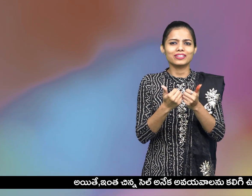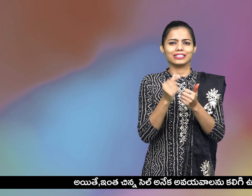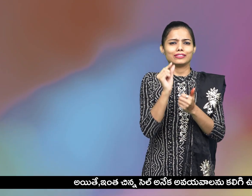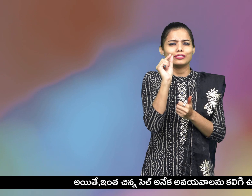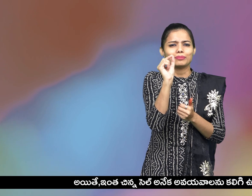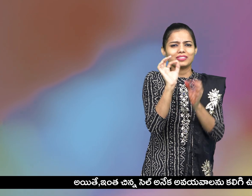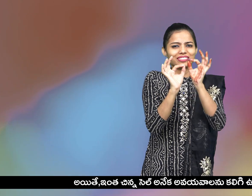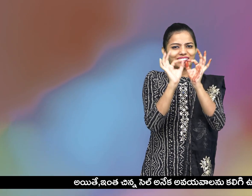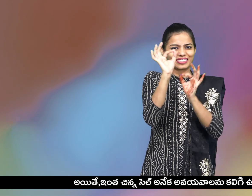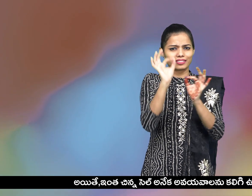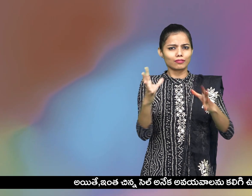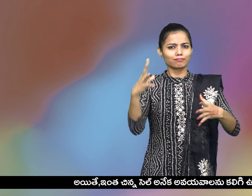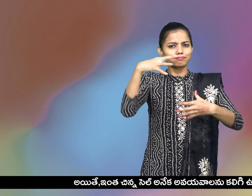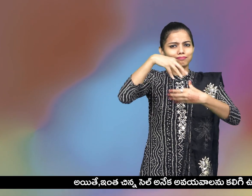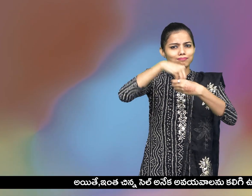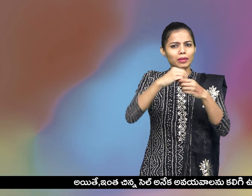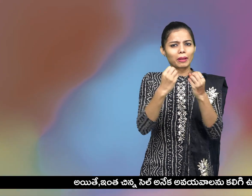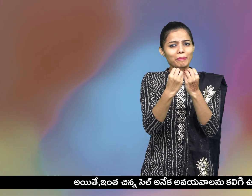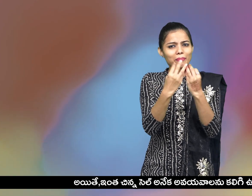అవయవాలను కలిగి ఉంటుంది